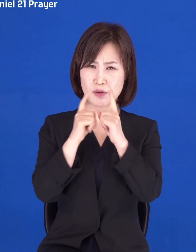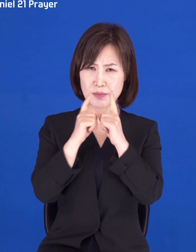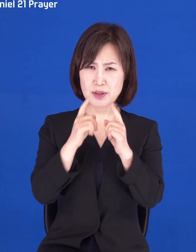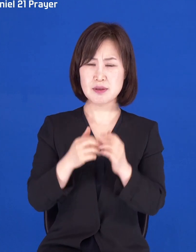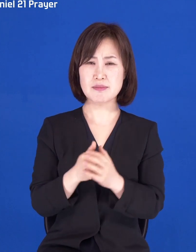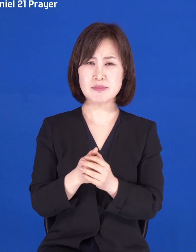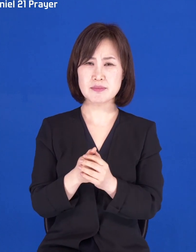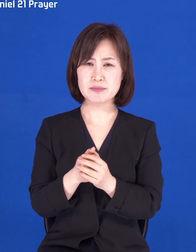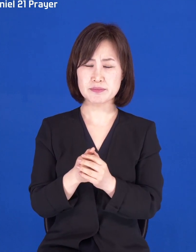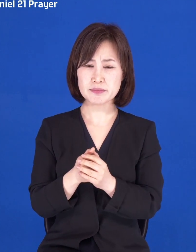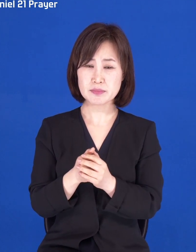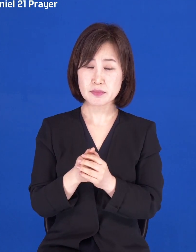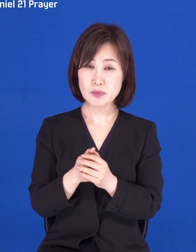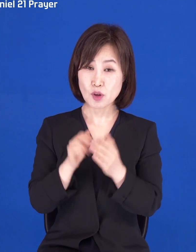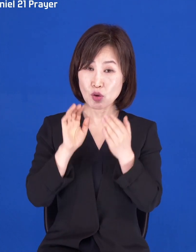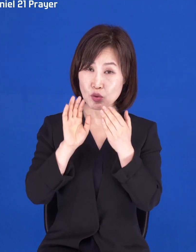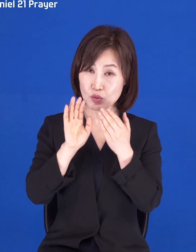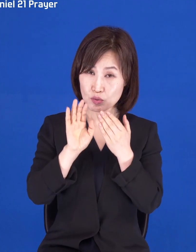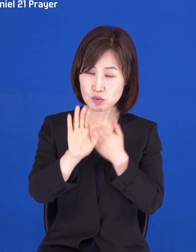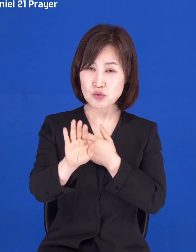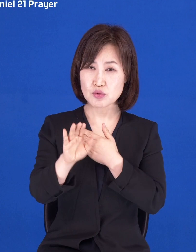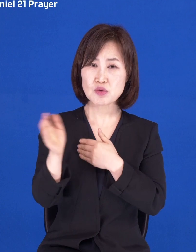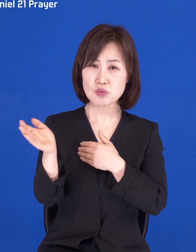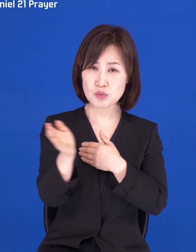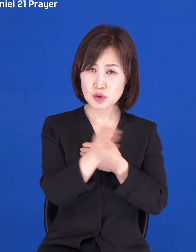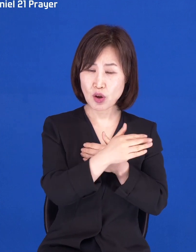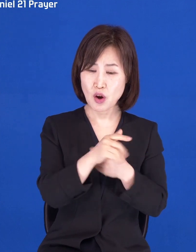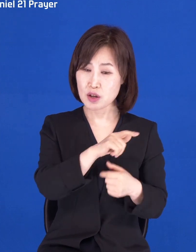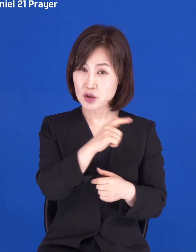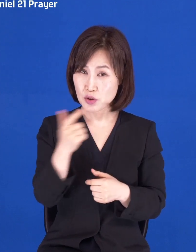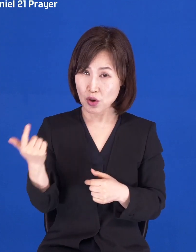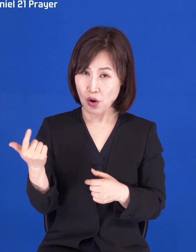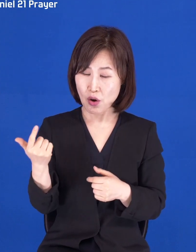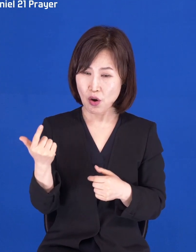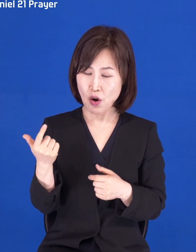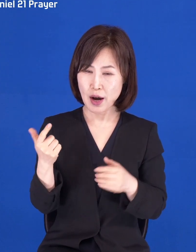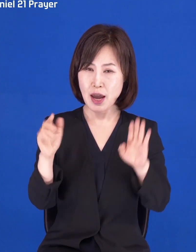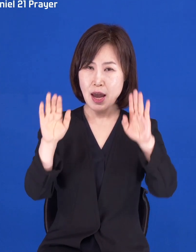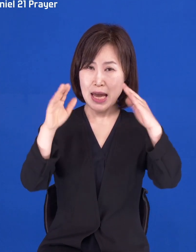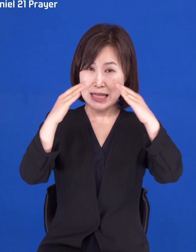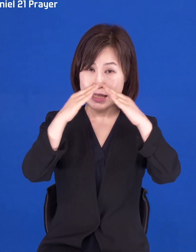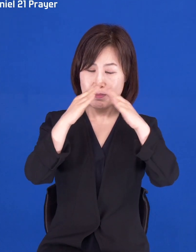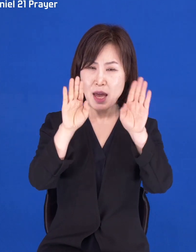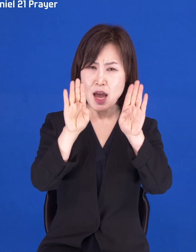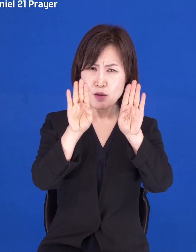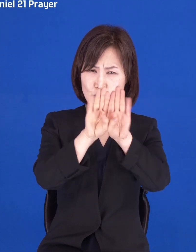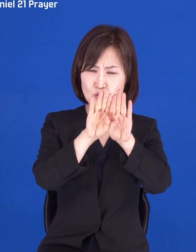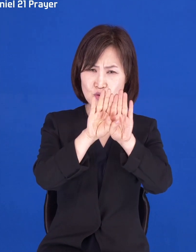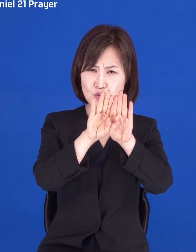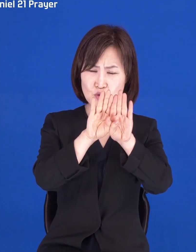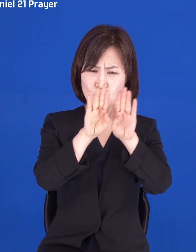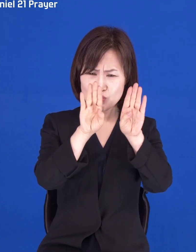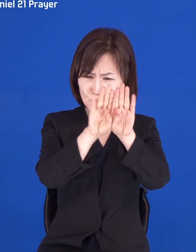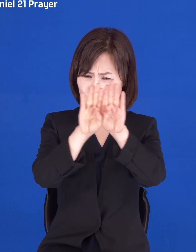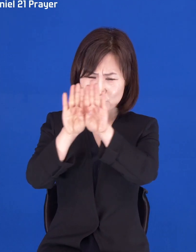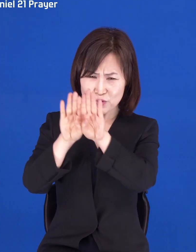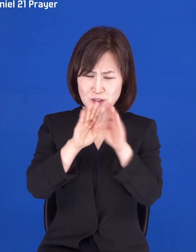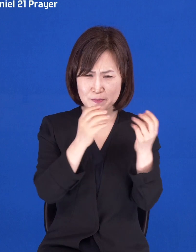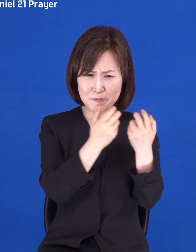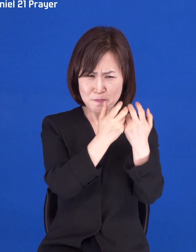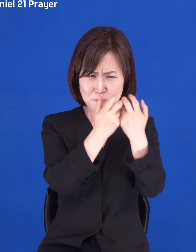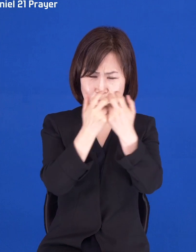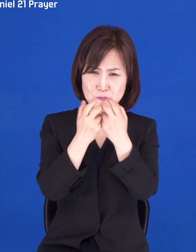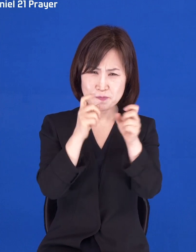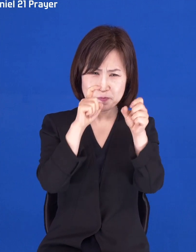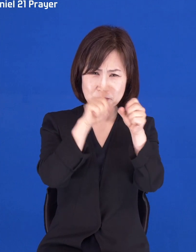그래서 그날 이후로 저녁이 되면은 집에 출입문과 창문이라고 문이 생긴 것은 다